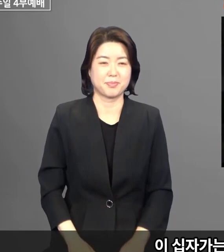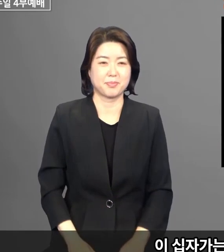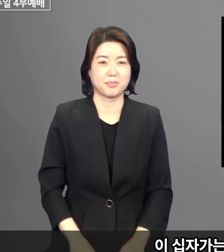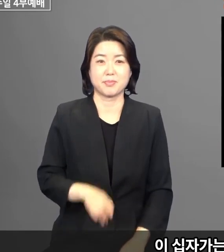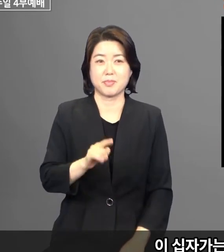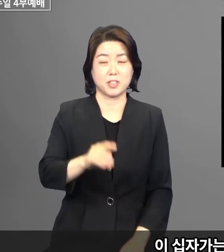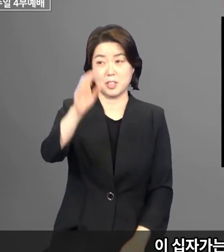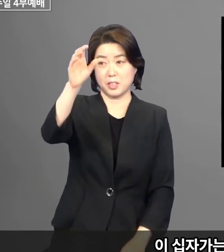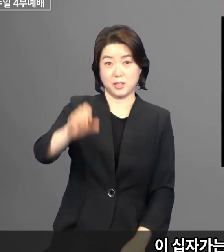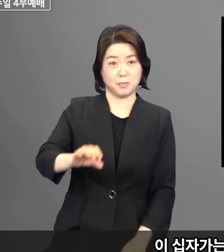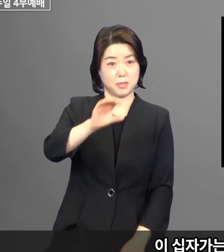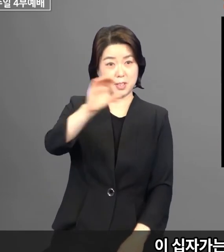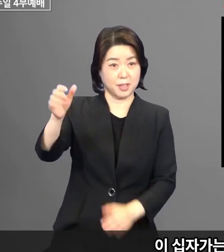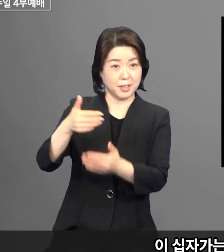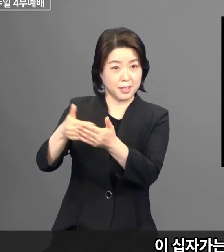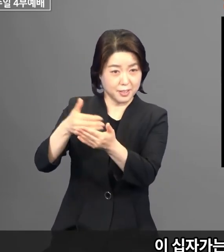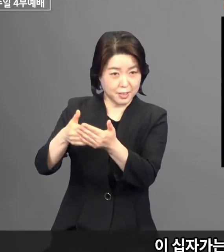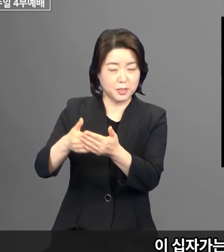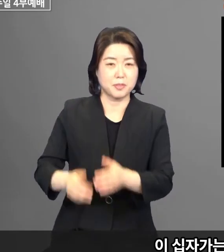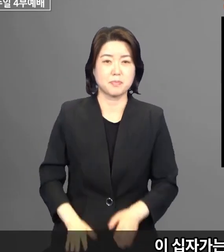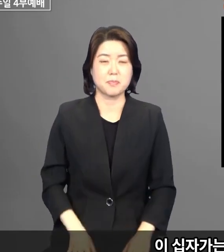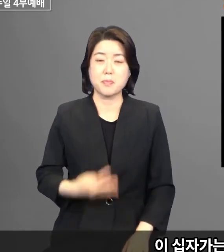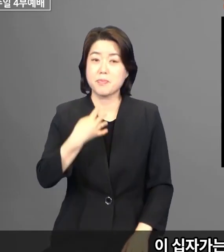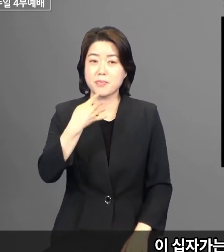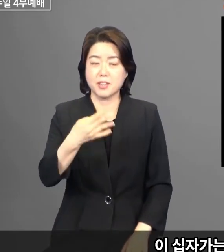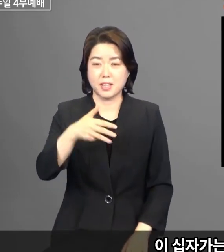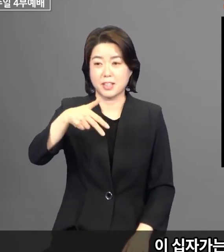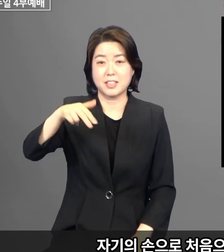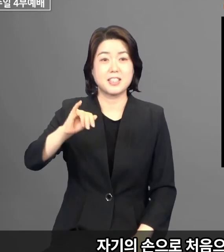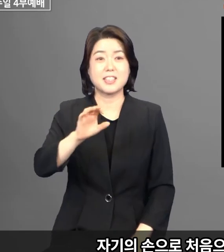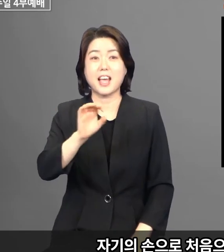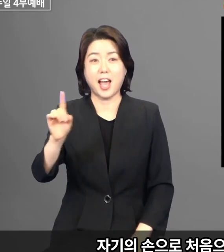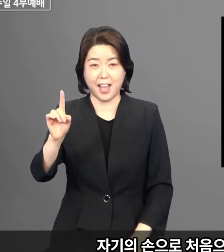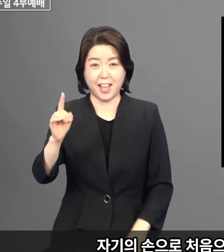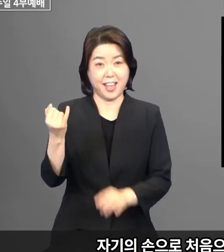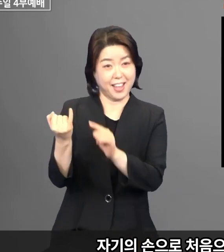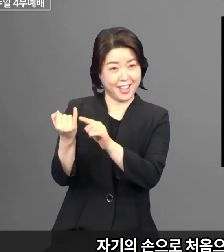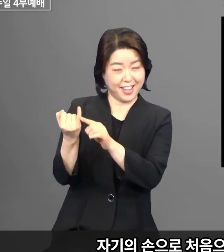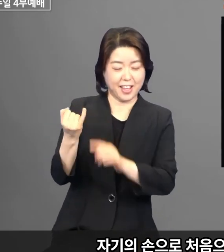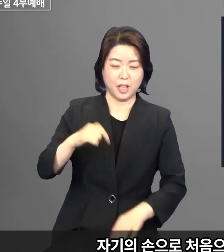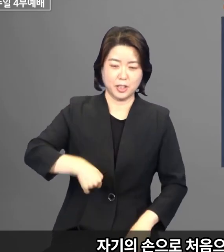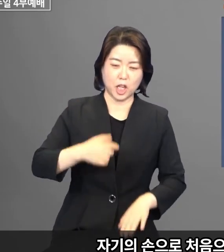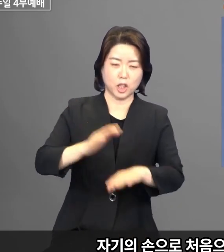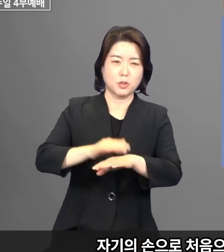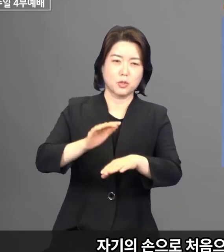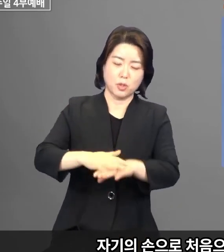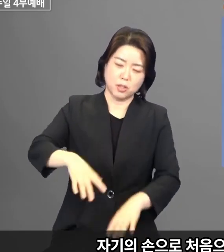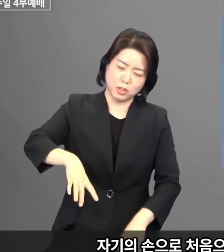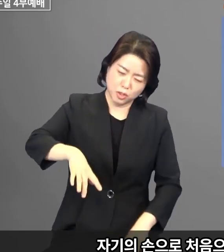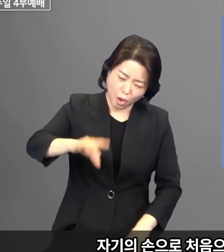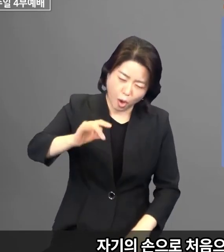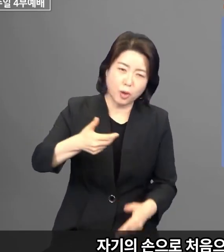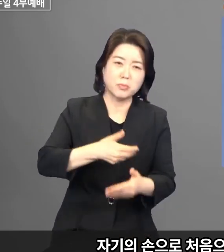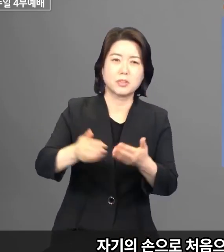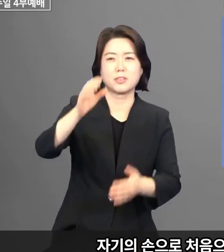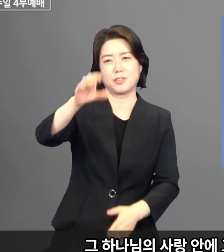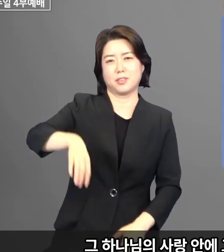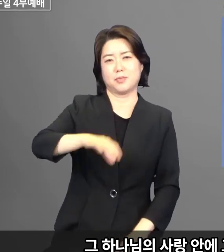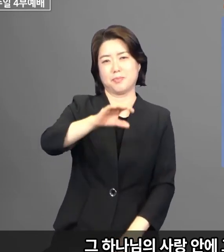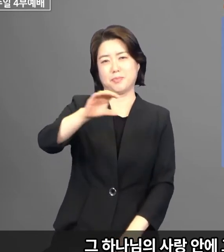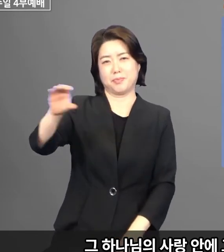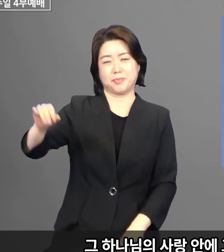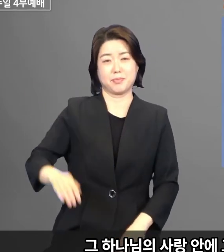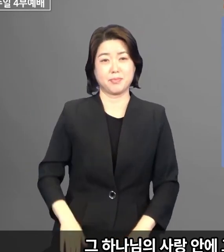이 십자가는 4살 찌아가 자기의 손으로 처음으로 그린 십자가입니다.